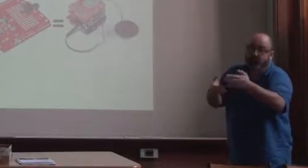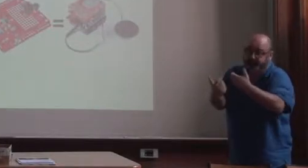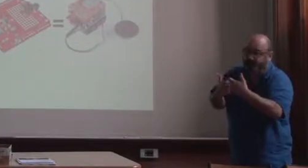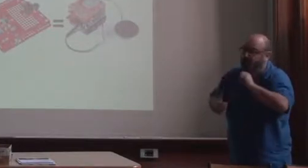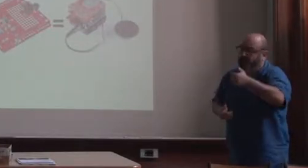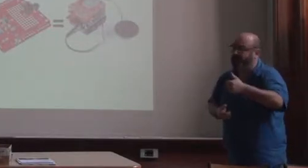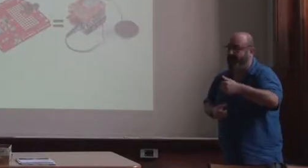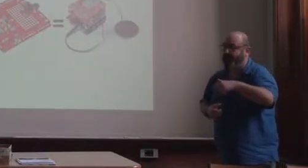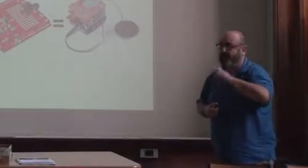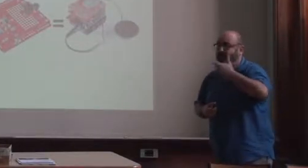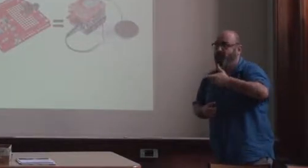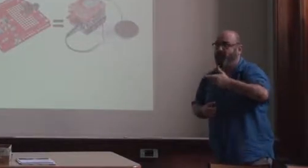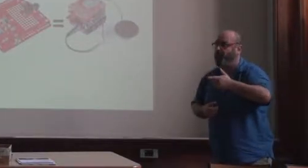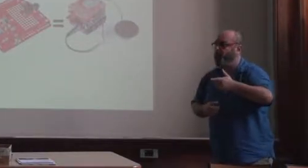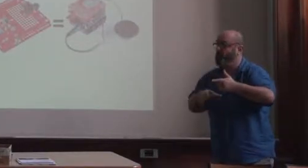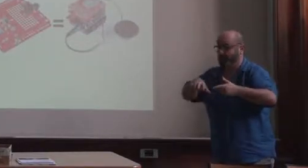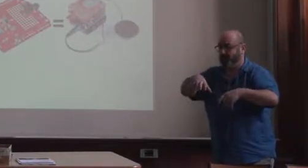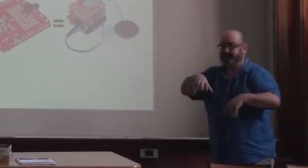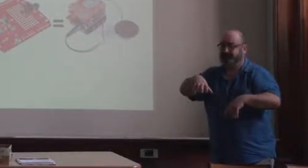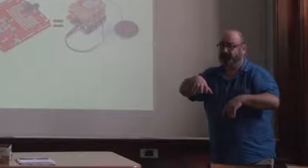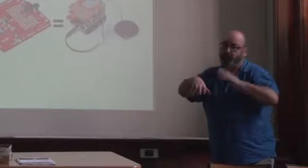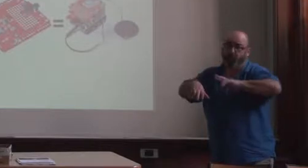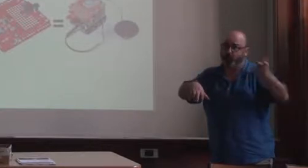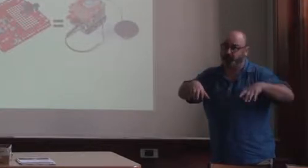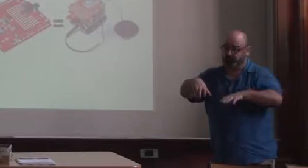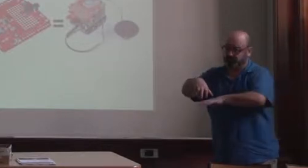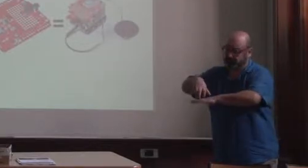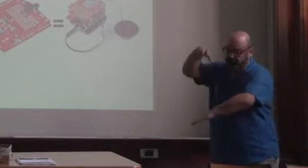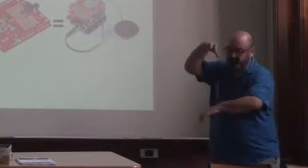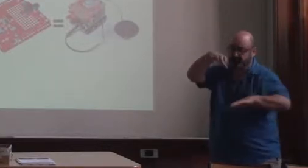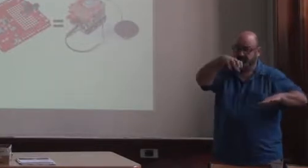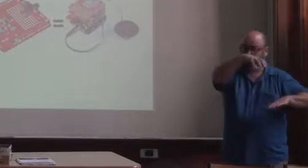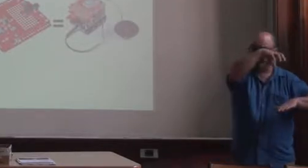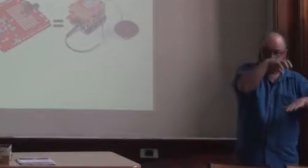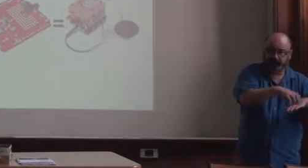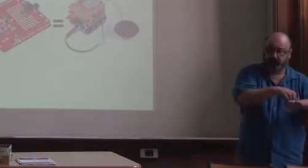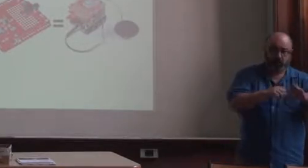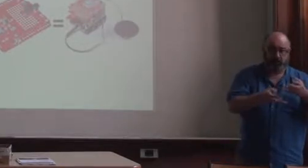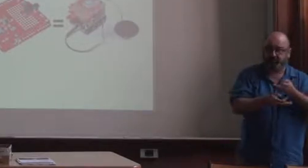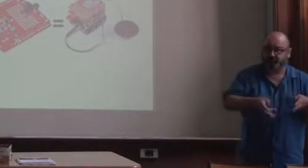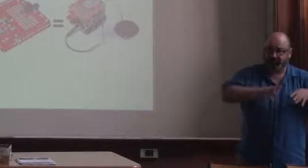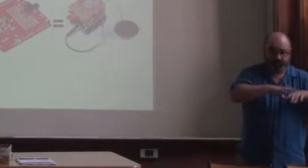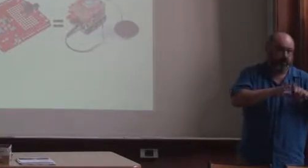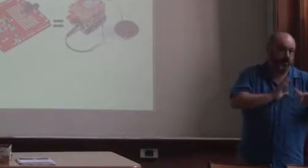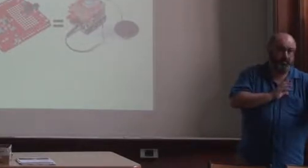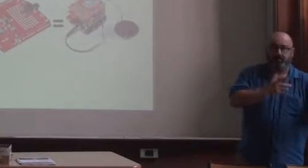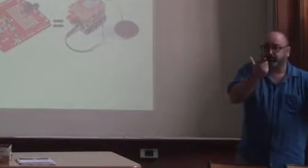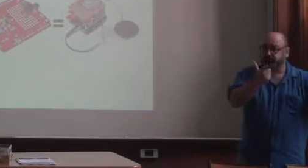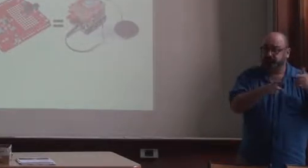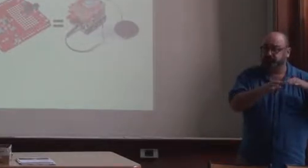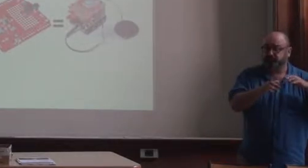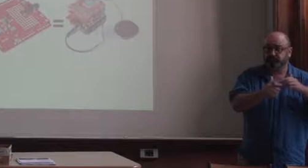vous voulez réutiliser votre Arduino pour autre chose, ben, vous le débranchez le shield, vous mettez un autre shield pour commander une radio.